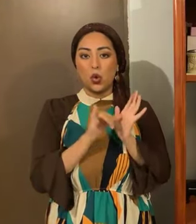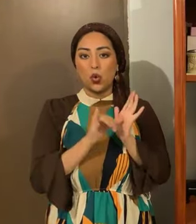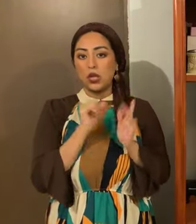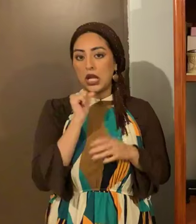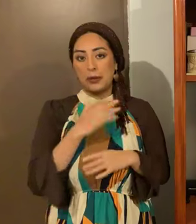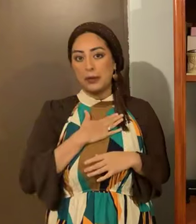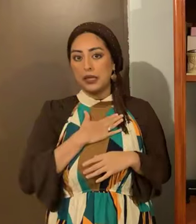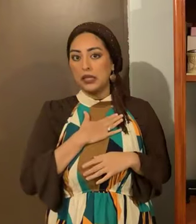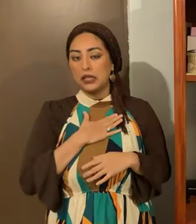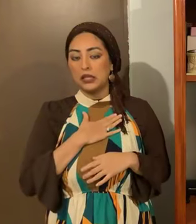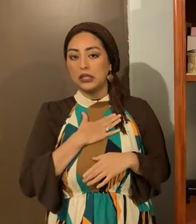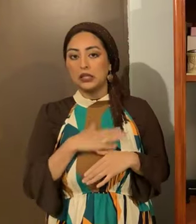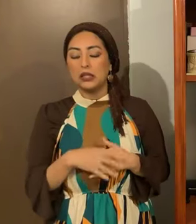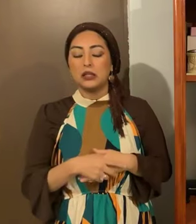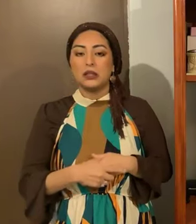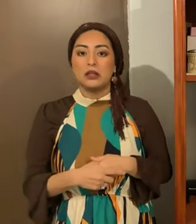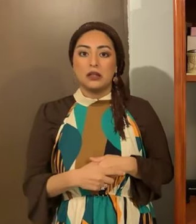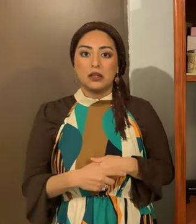Aunque nosotros no